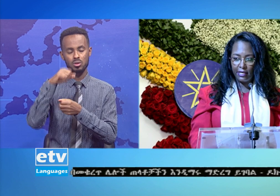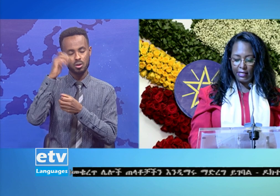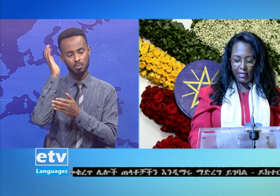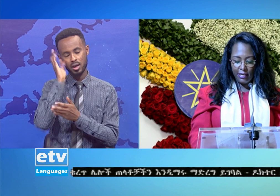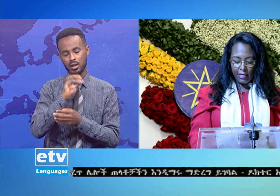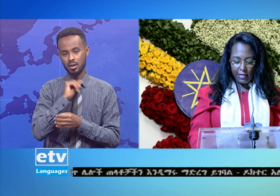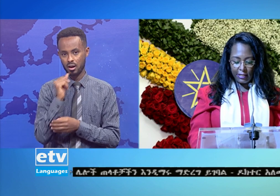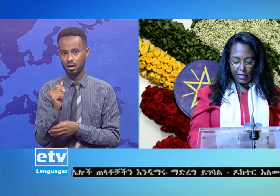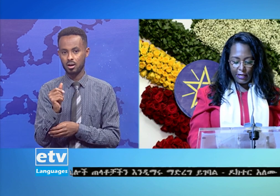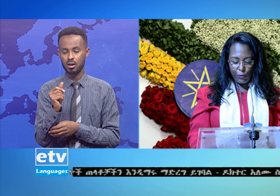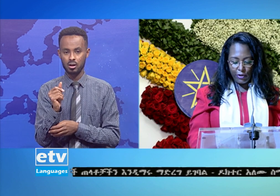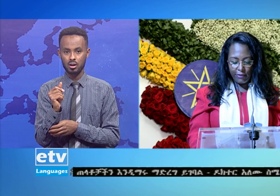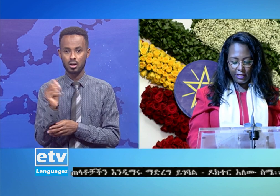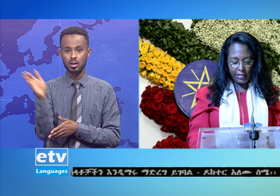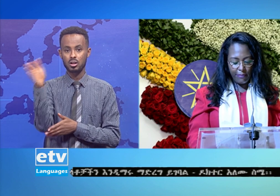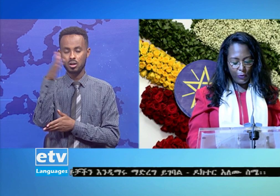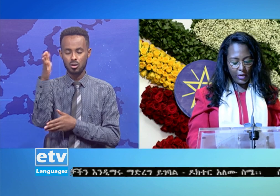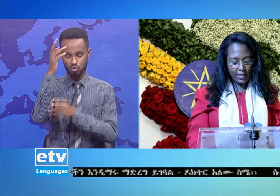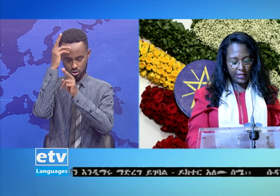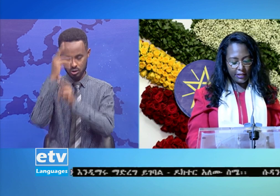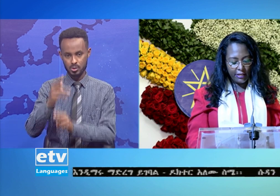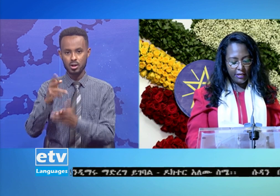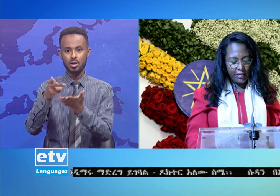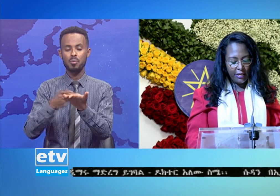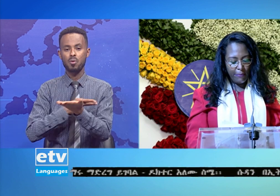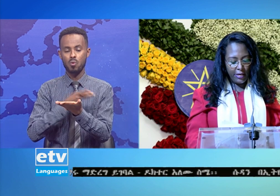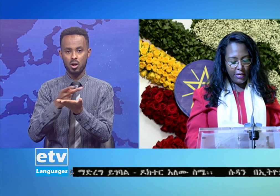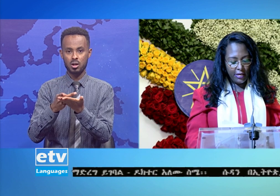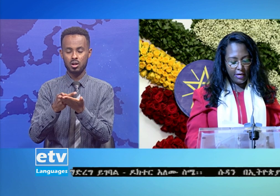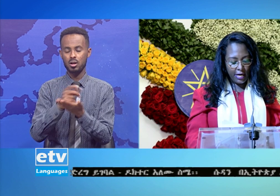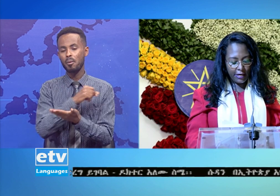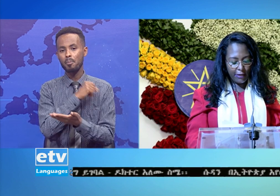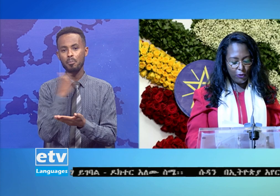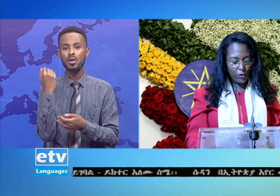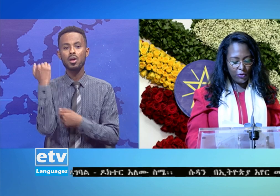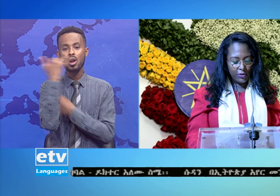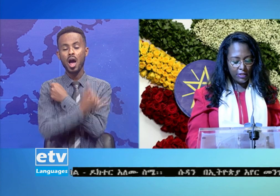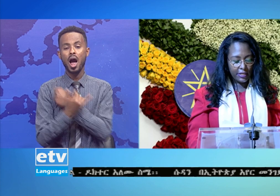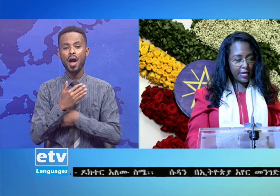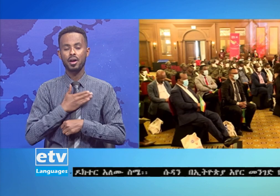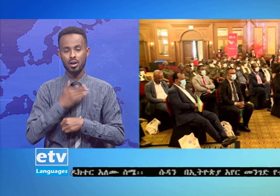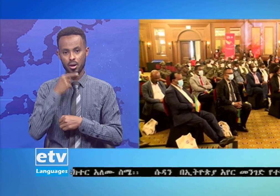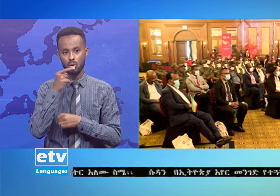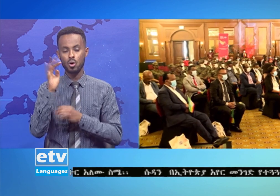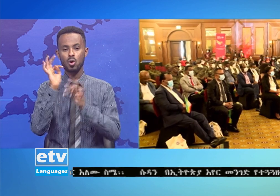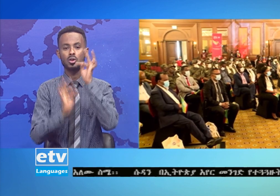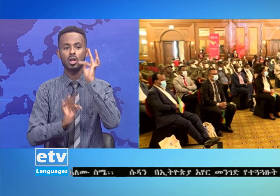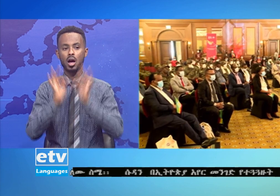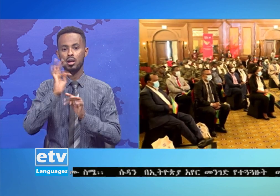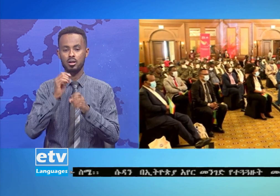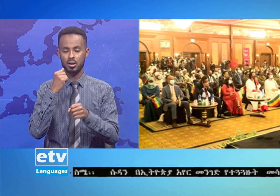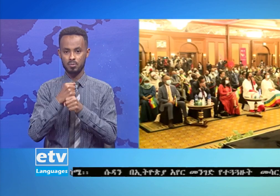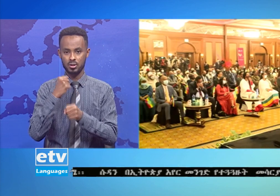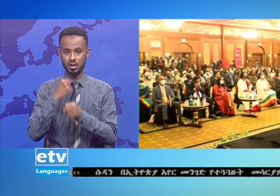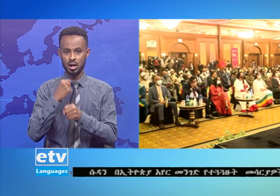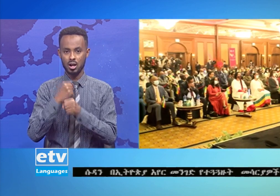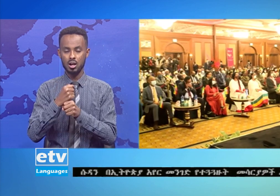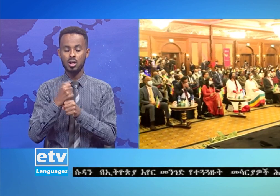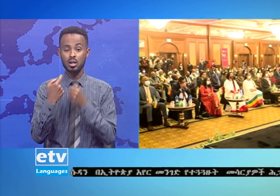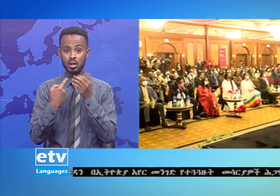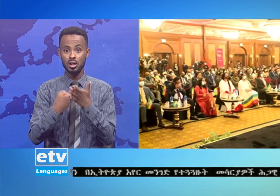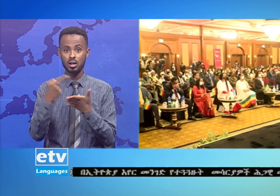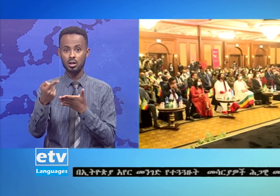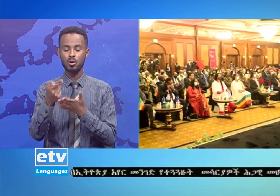የማይተኛ፣ ለሰንደቁ ክብር የሚዋደቅ፣ እምቢ ለሀገሬ ብሎ ታሪክን የሚሰራ፣